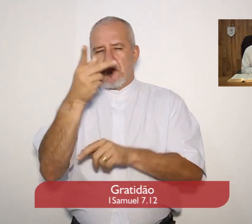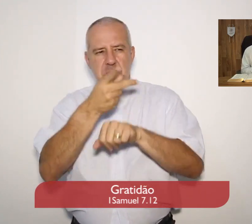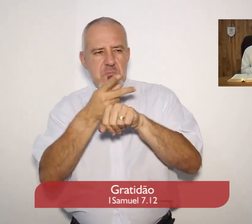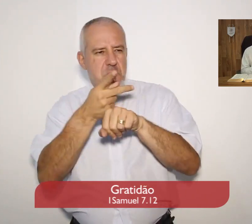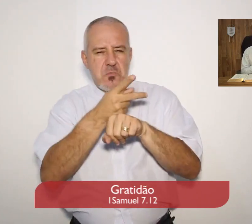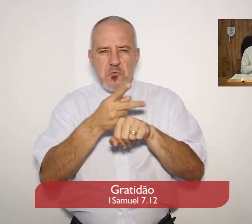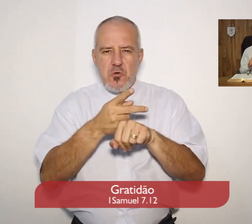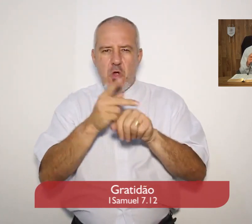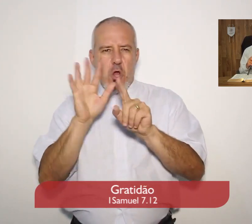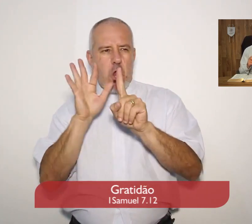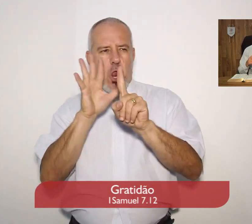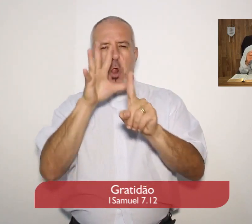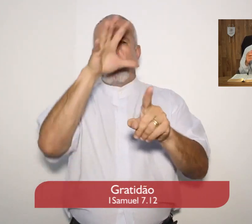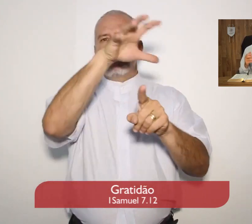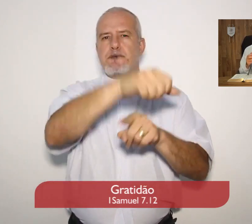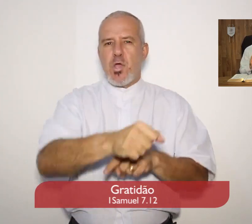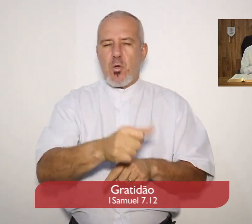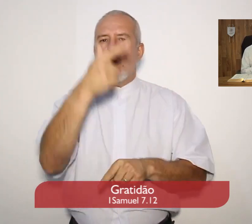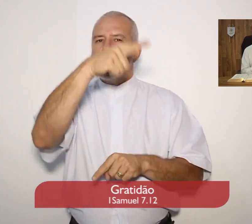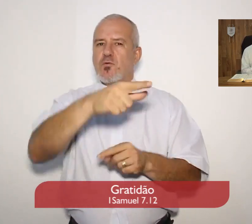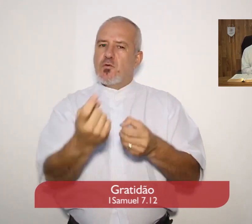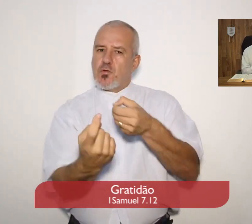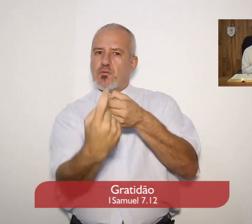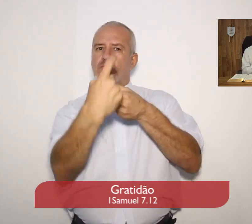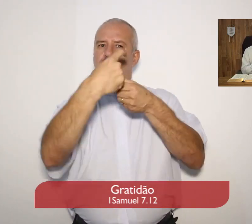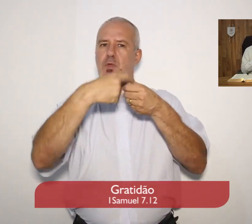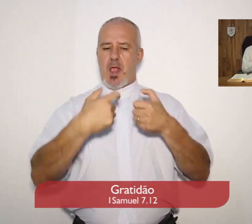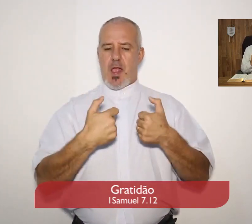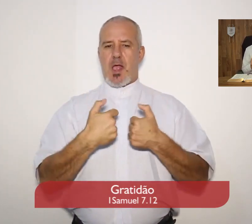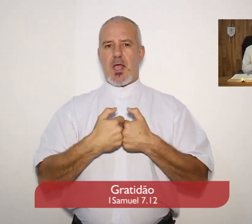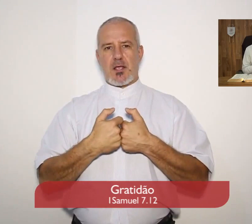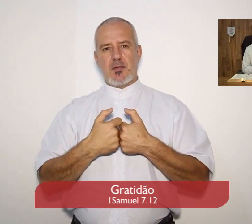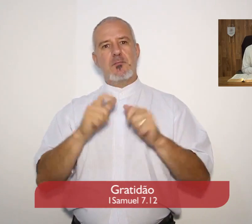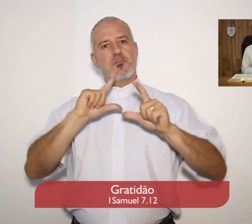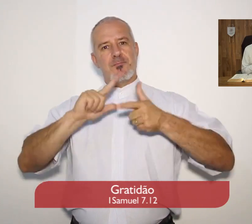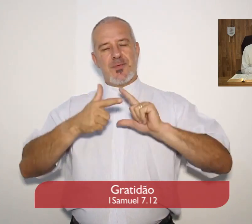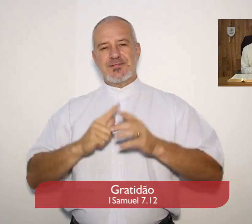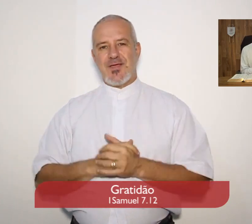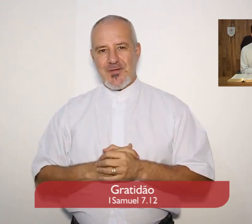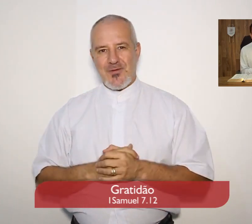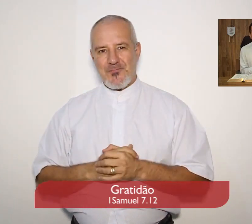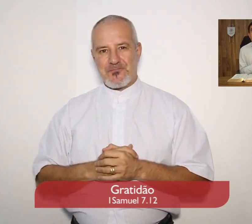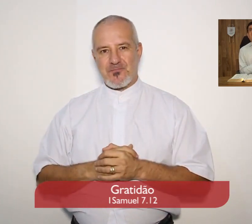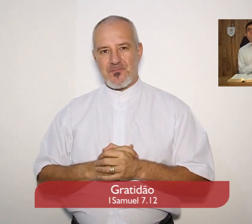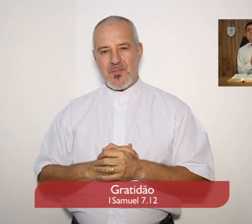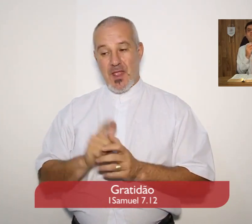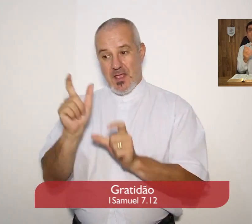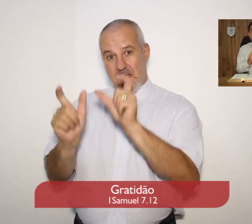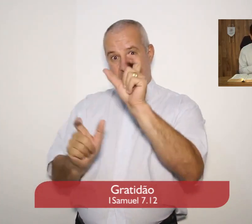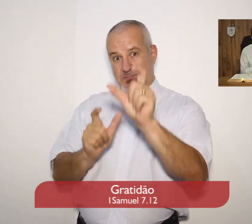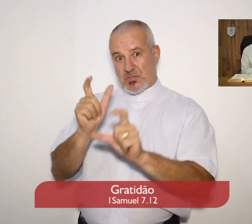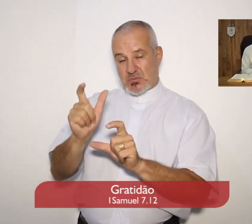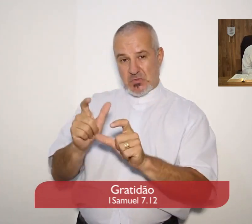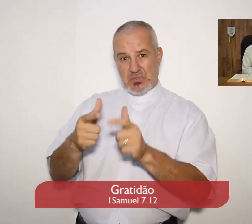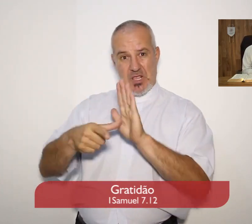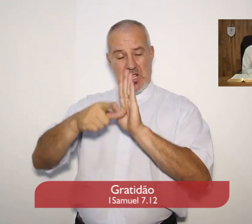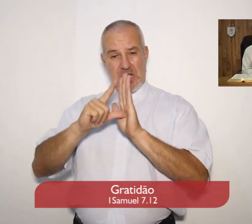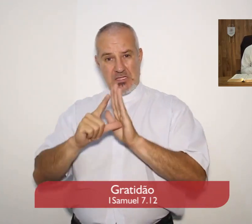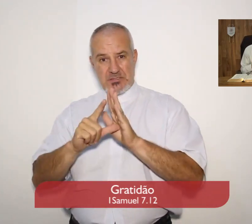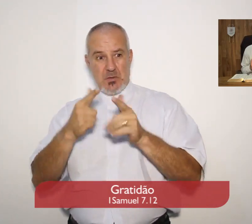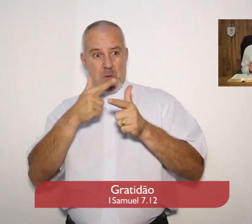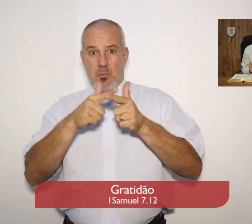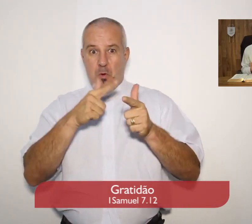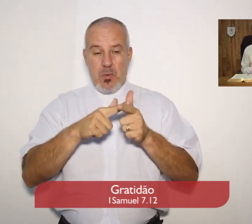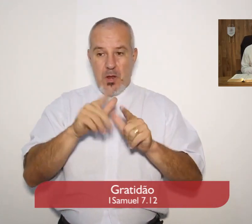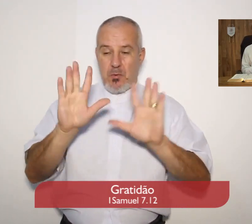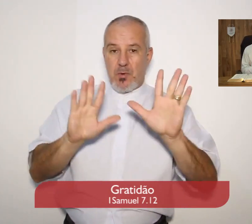os problemas, eram muitas as adversidades. As pessoas sempre estão ávidas por novidades.